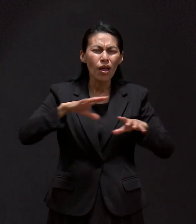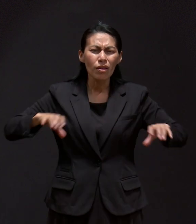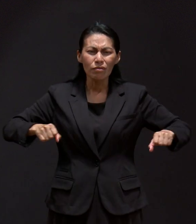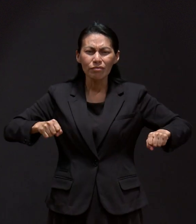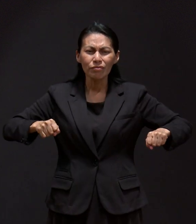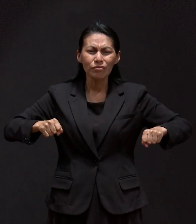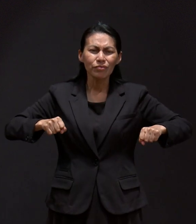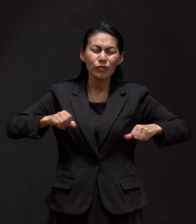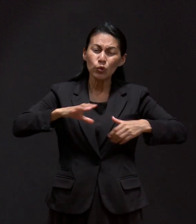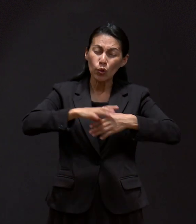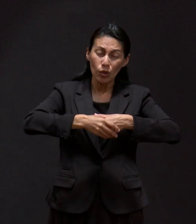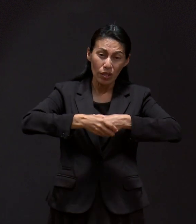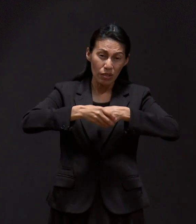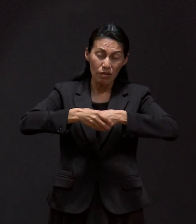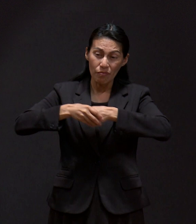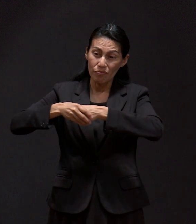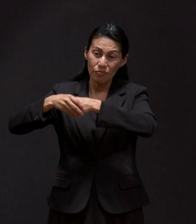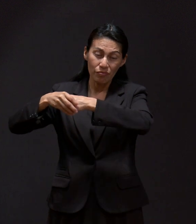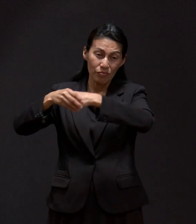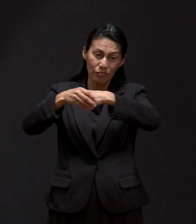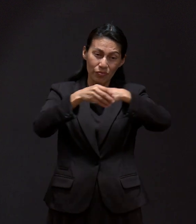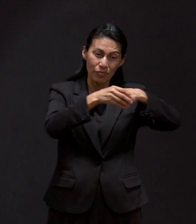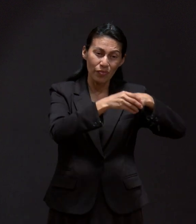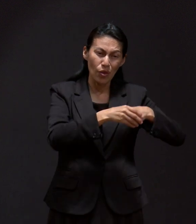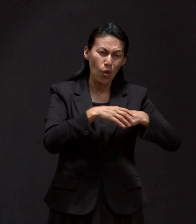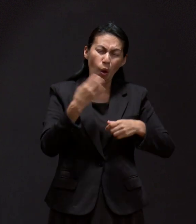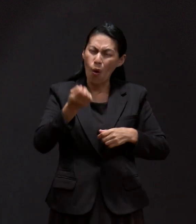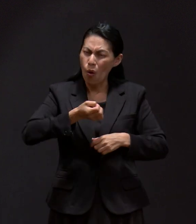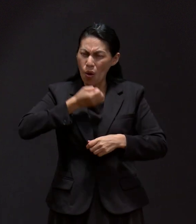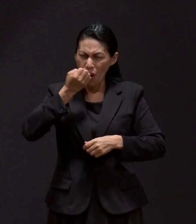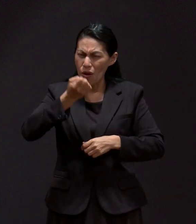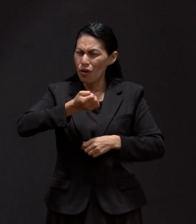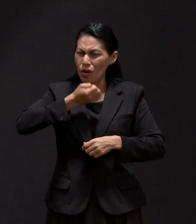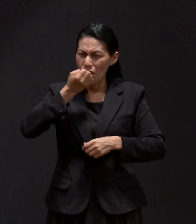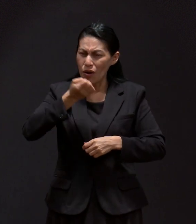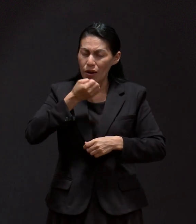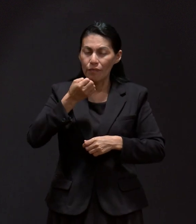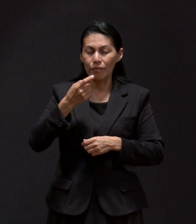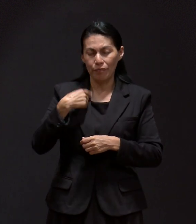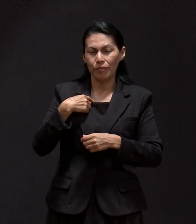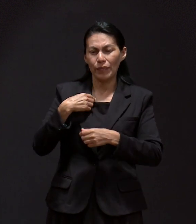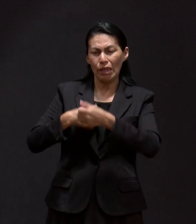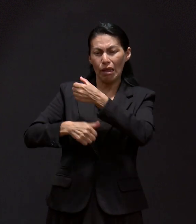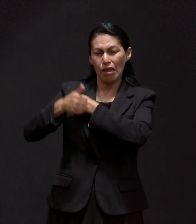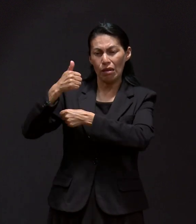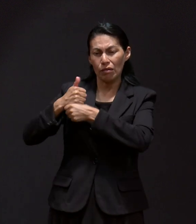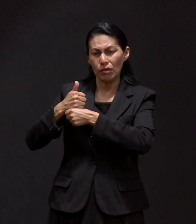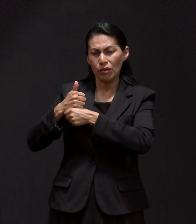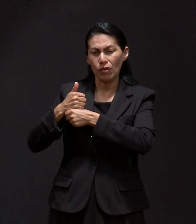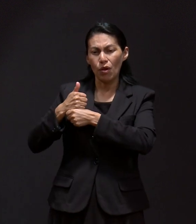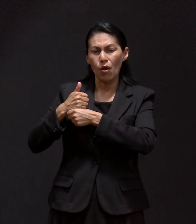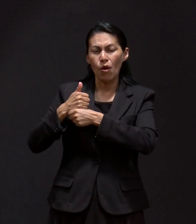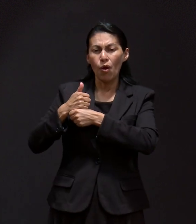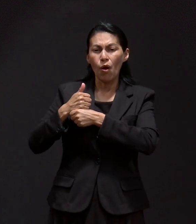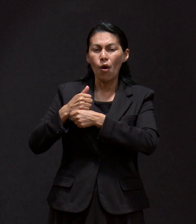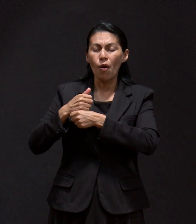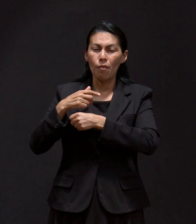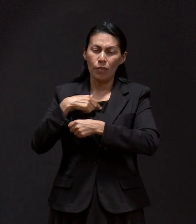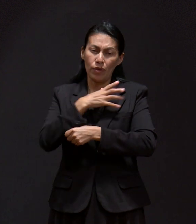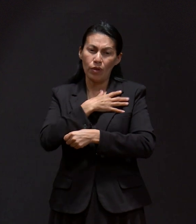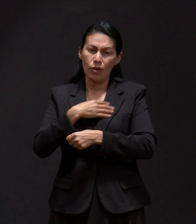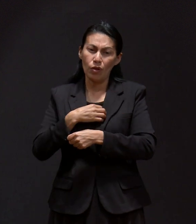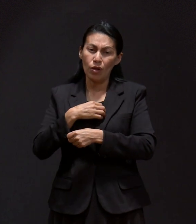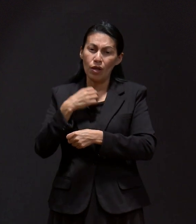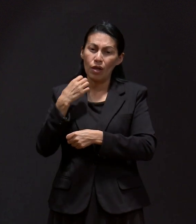orar con ellas orar por ellas orar por mi yo el año pasado mi hijo fue a eeuu estuvo buena parte